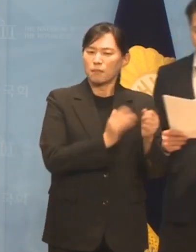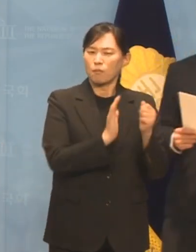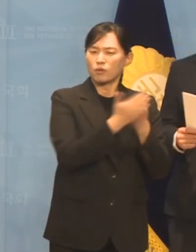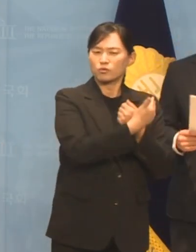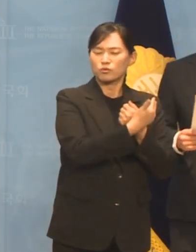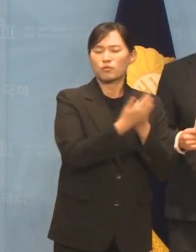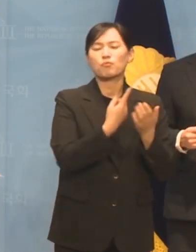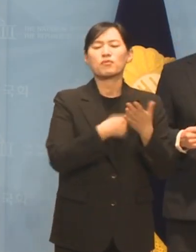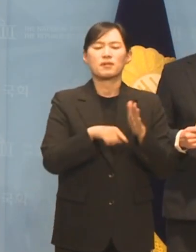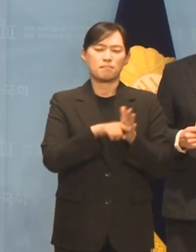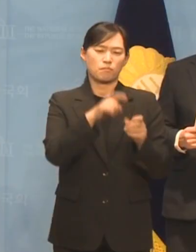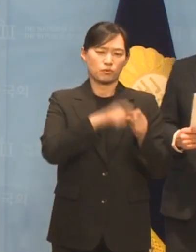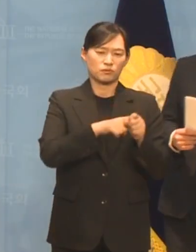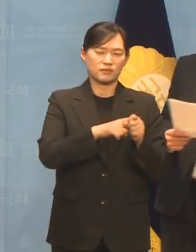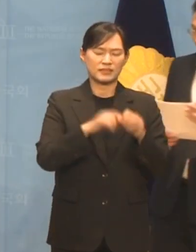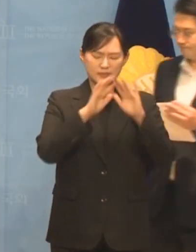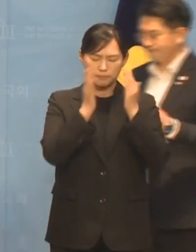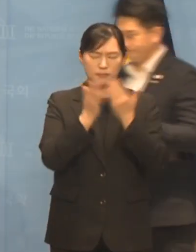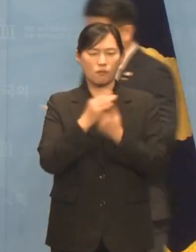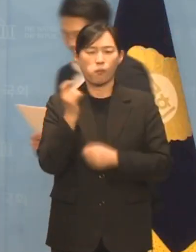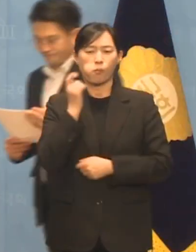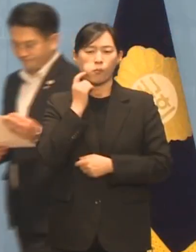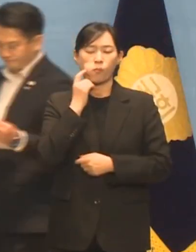전부 거짓말이었습니다.